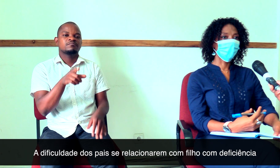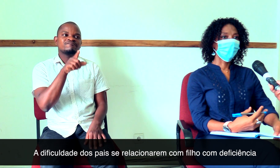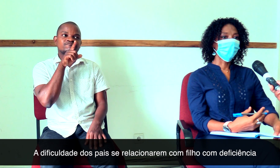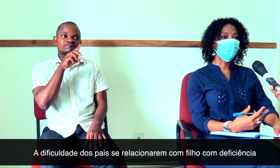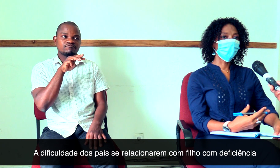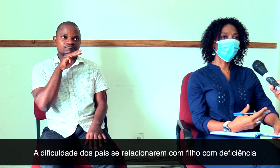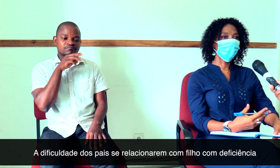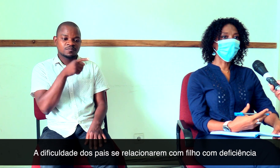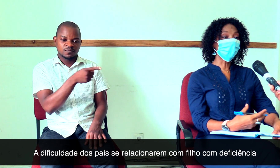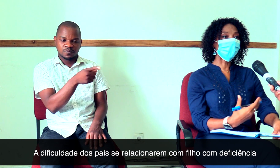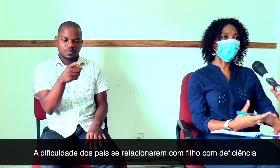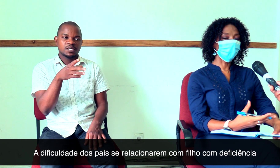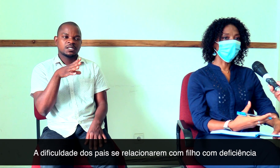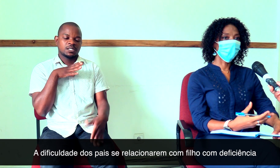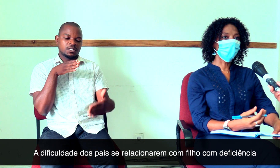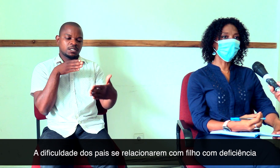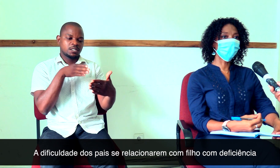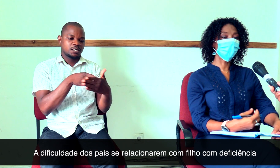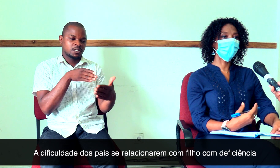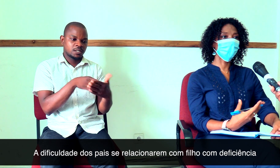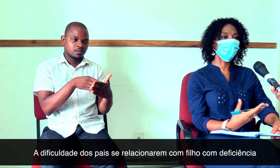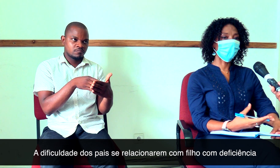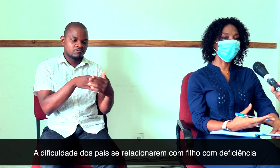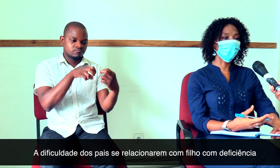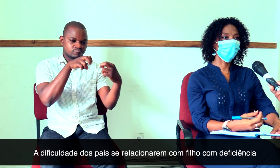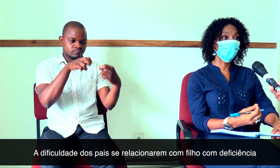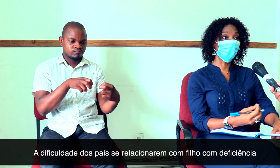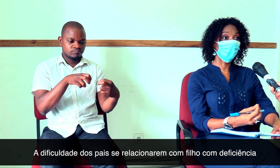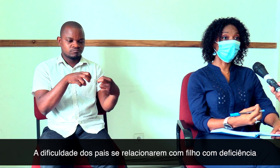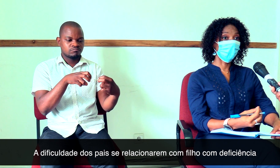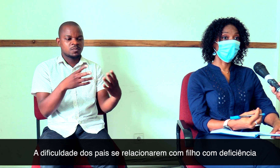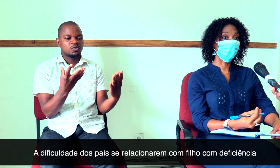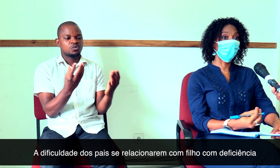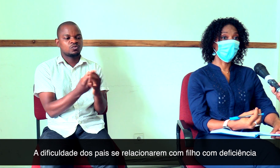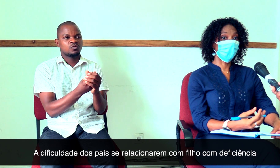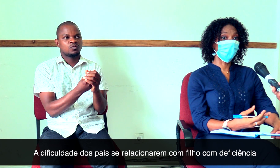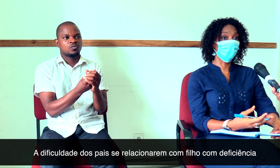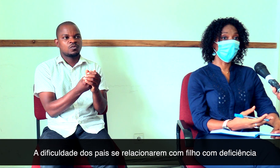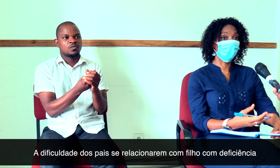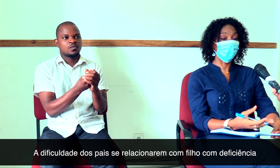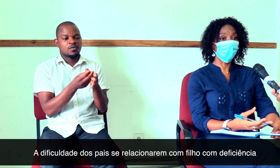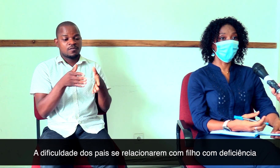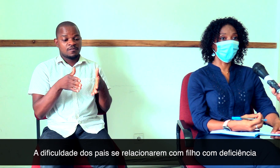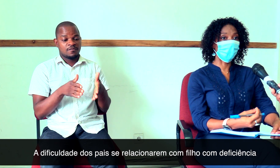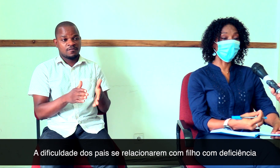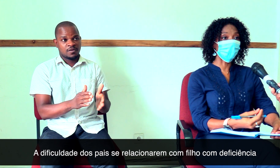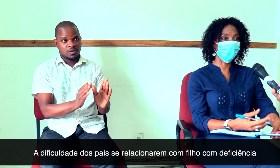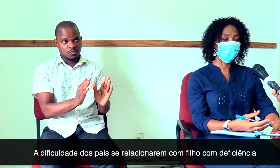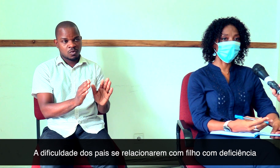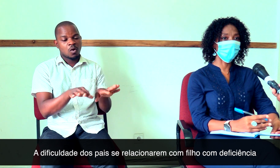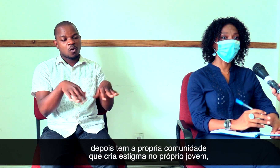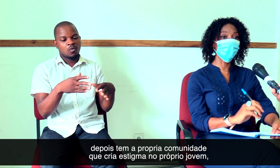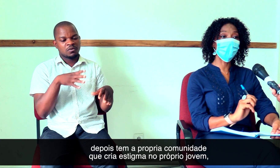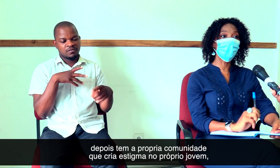né, de comunicarem ou de se relacionarem com o filho ou familiar